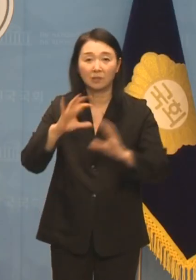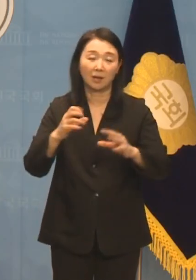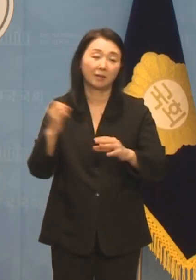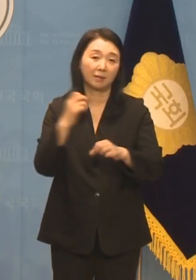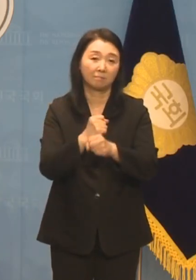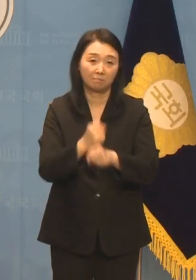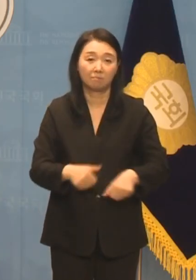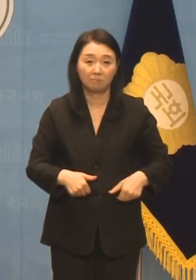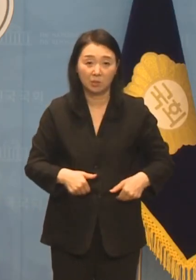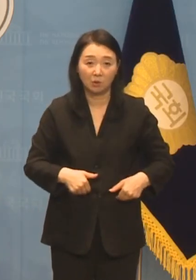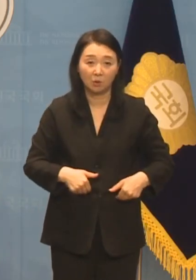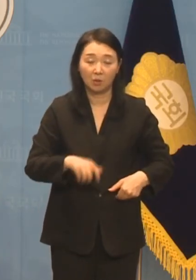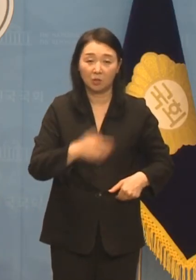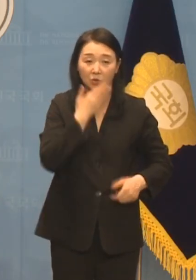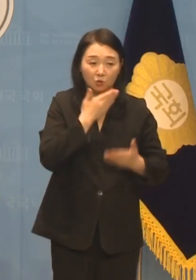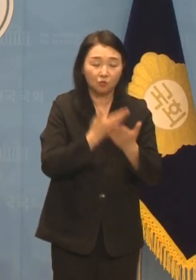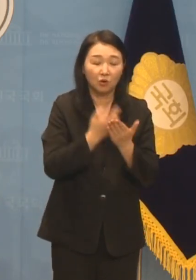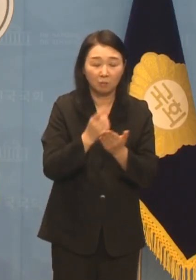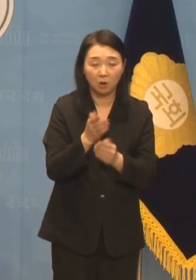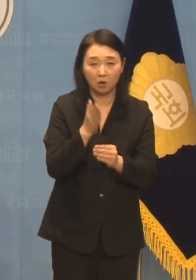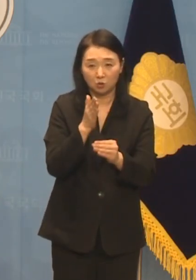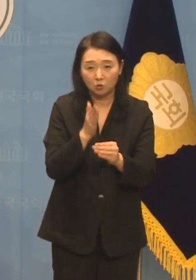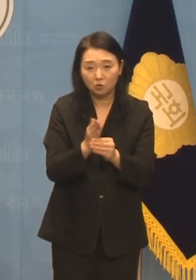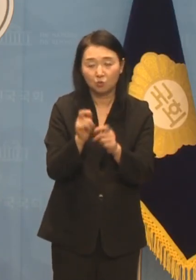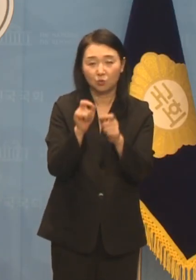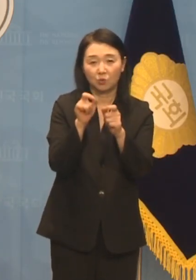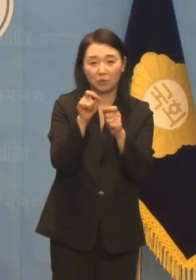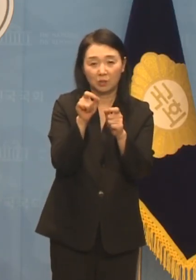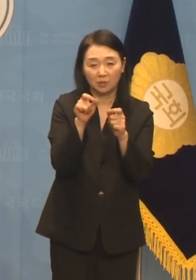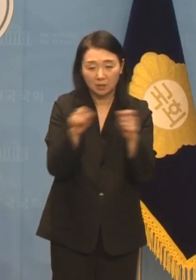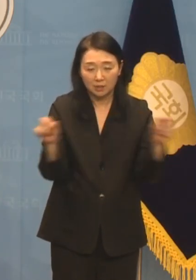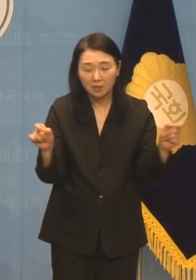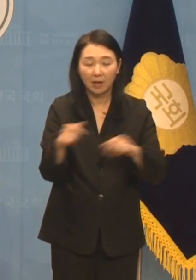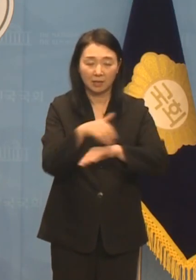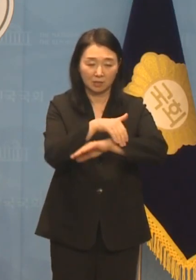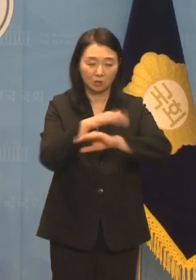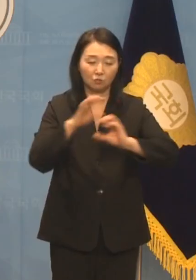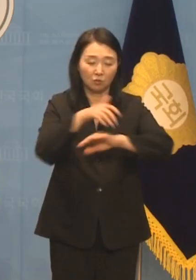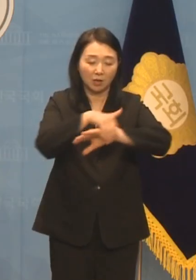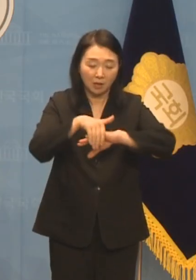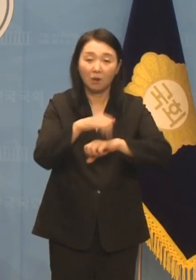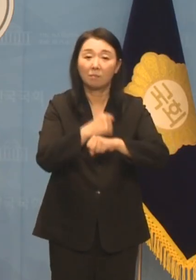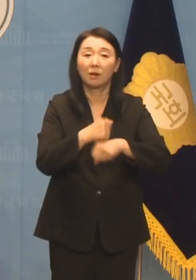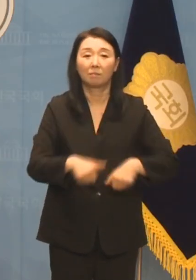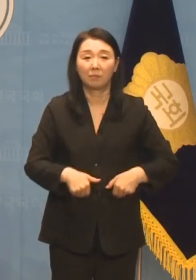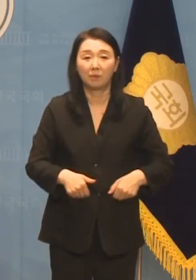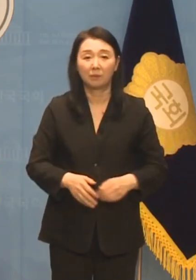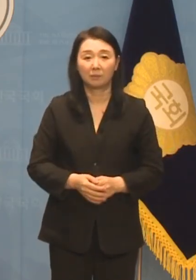있는 중장기 국가교육발전계획이 빛이 발할 수 있도록 해야 합니다.